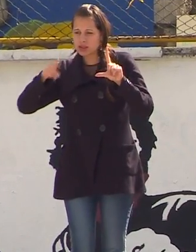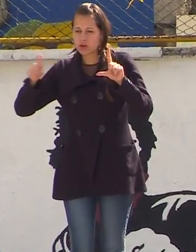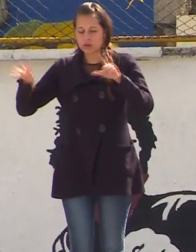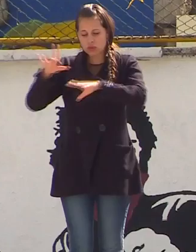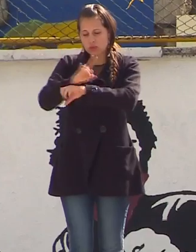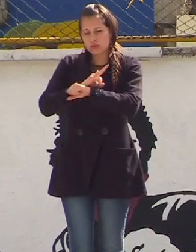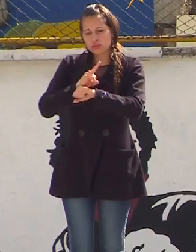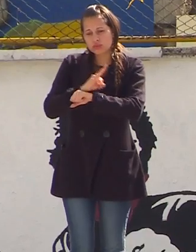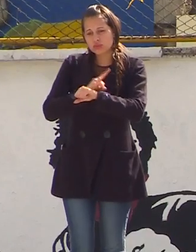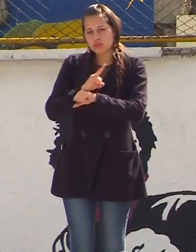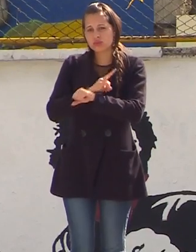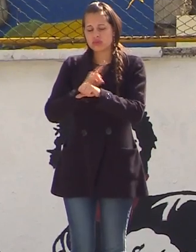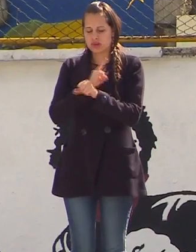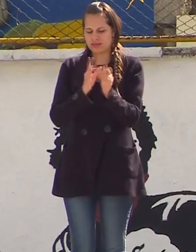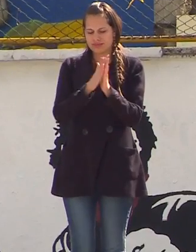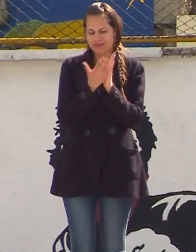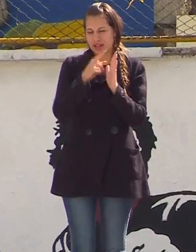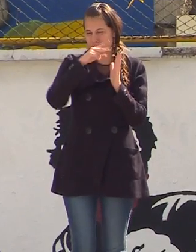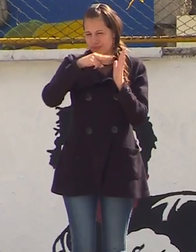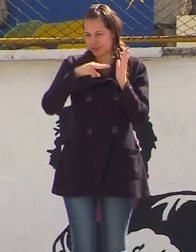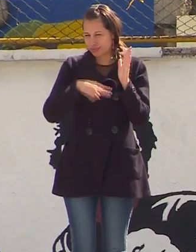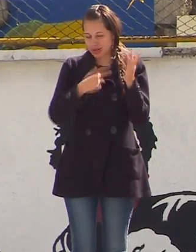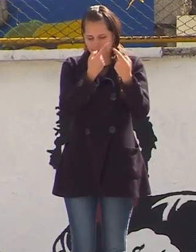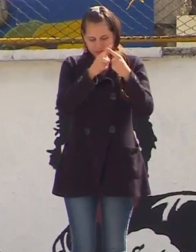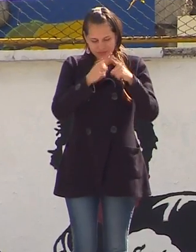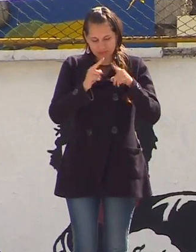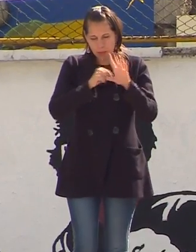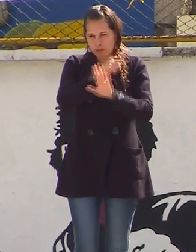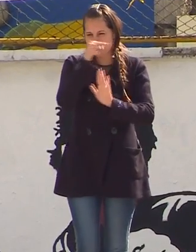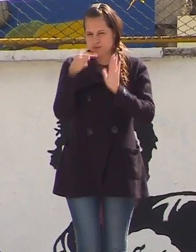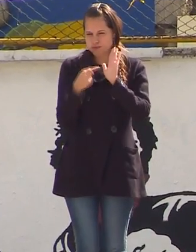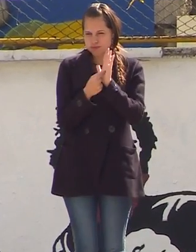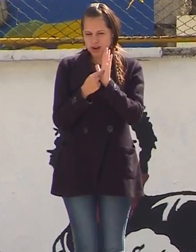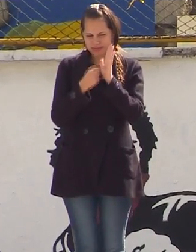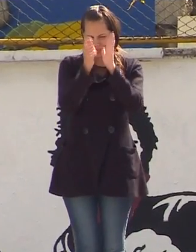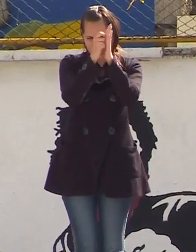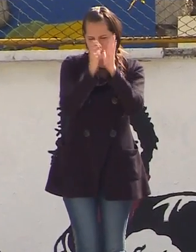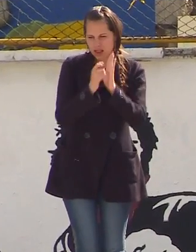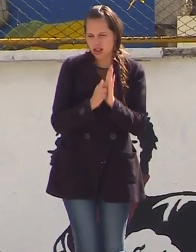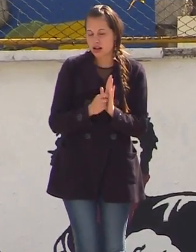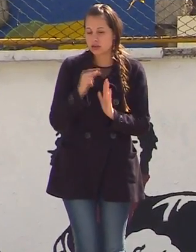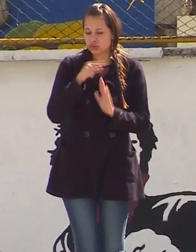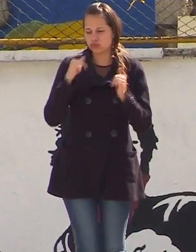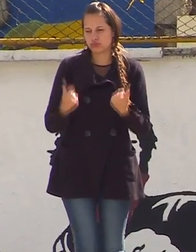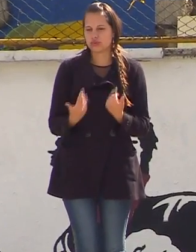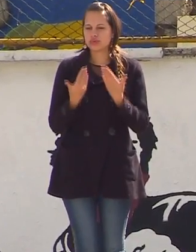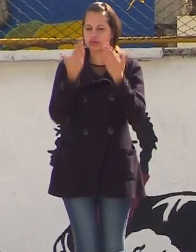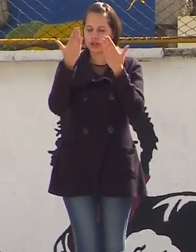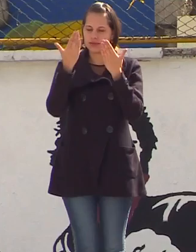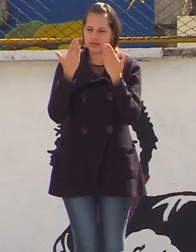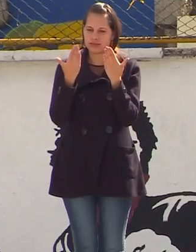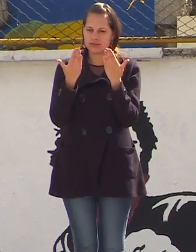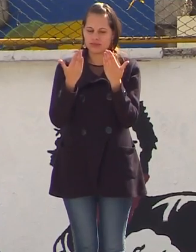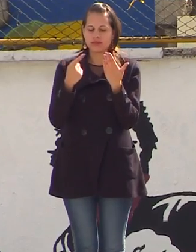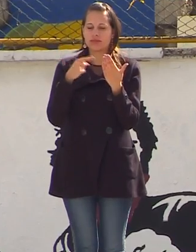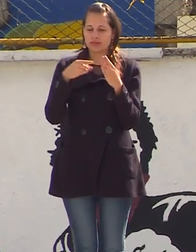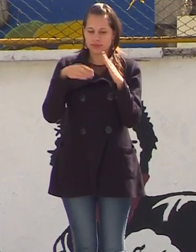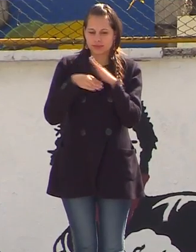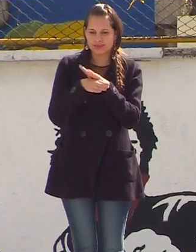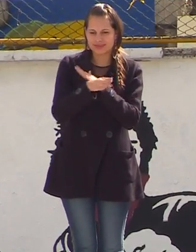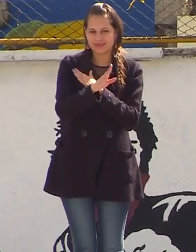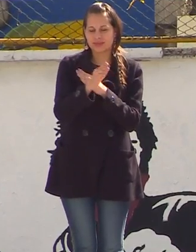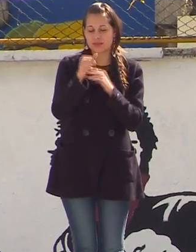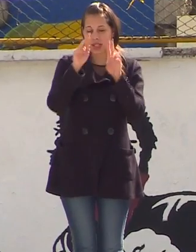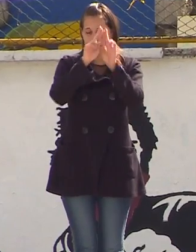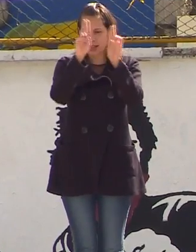calendario, catálogo y acceso a bases de datos que permitirá el ingreso al catálogo